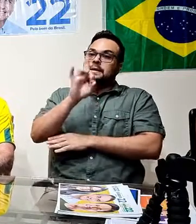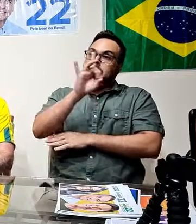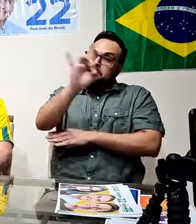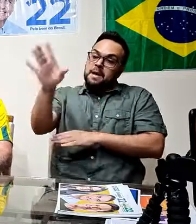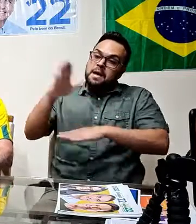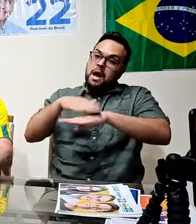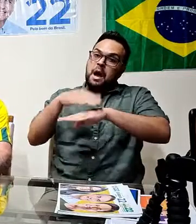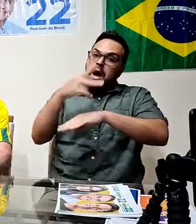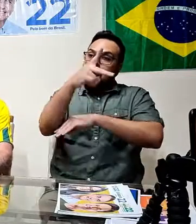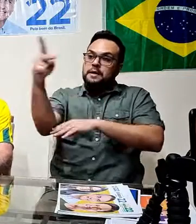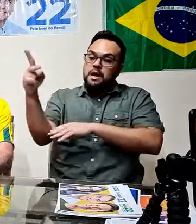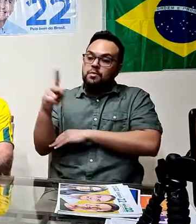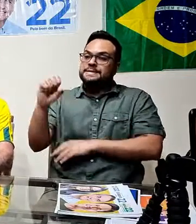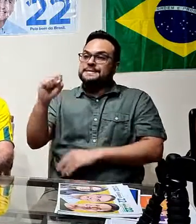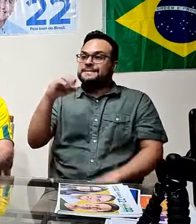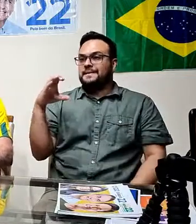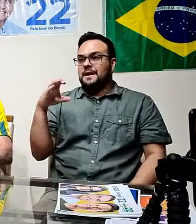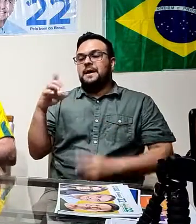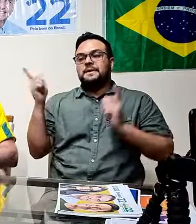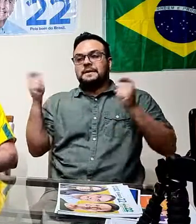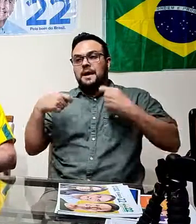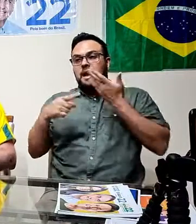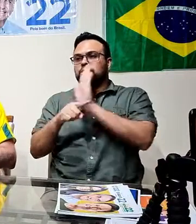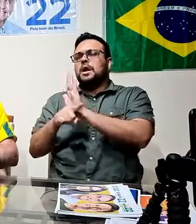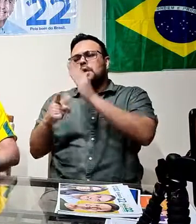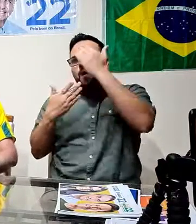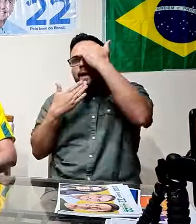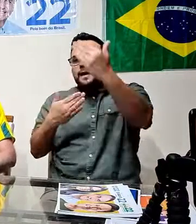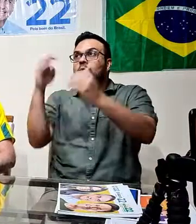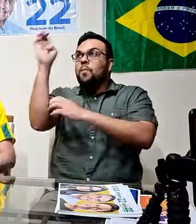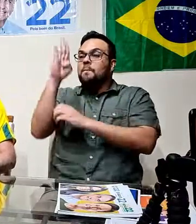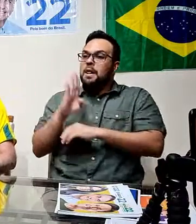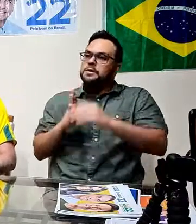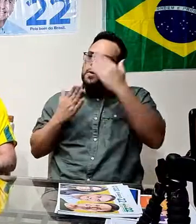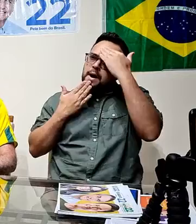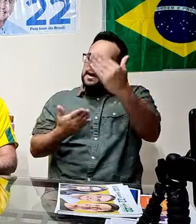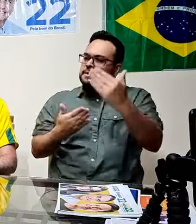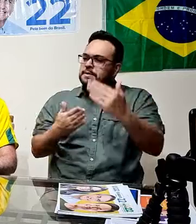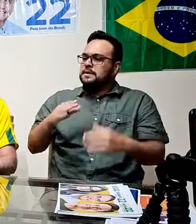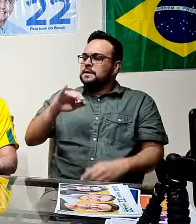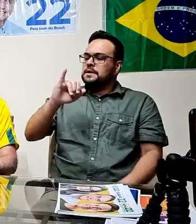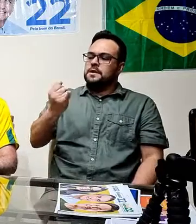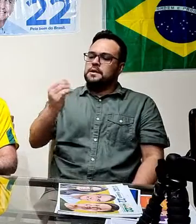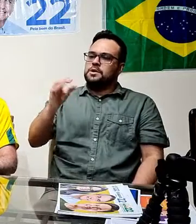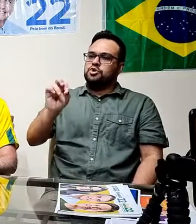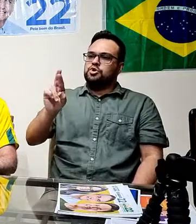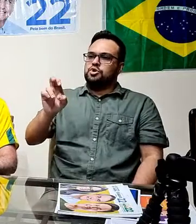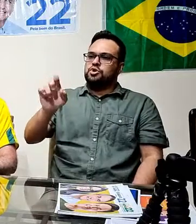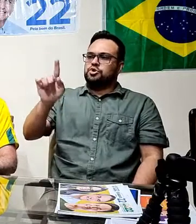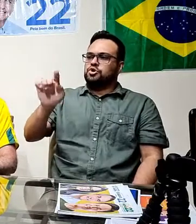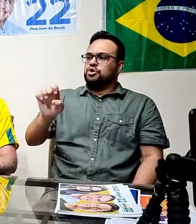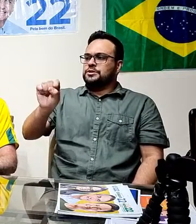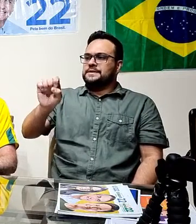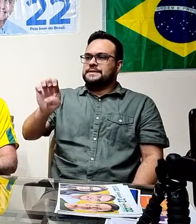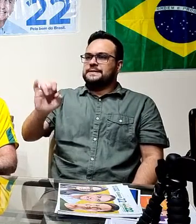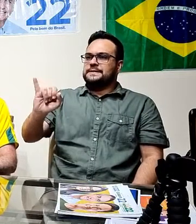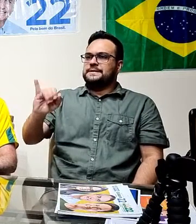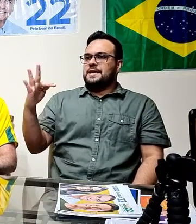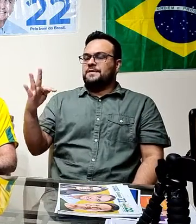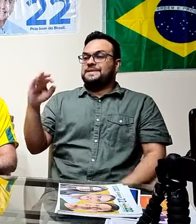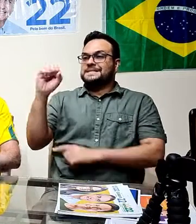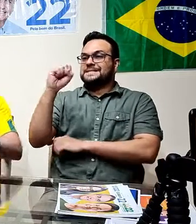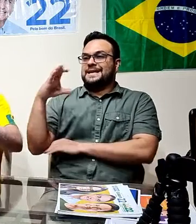né? De Santa Catarina, poder colaborar, eu agradeço, o Brasil agradece. Jorge Seif, candidato ao Senado por Santa Catarina,